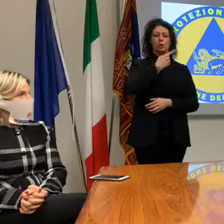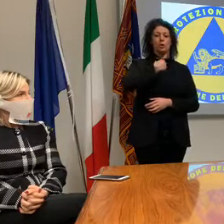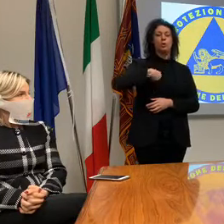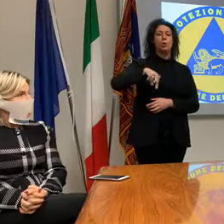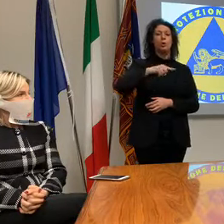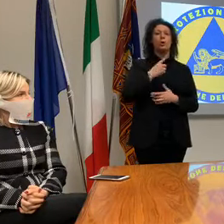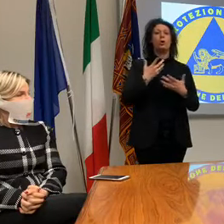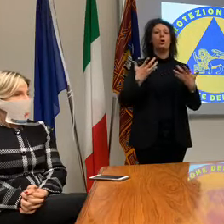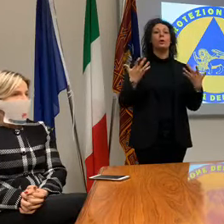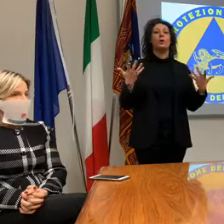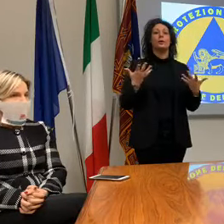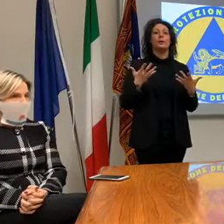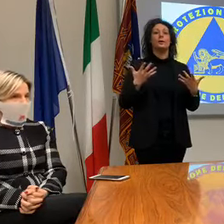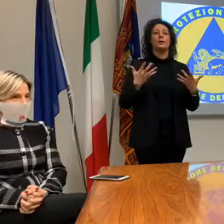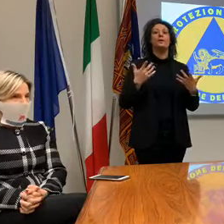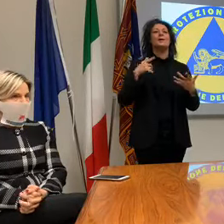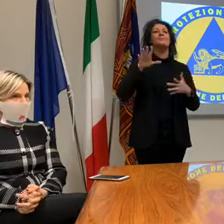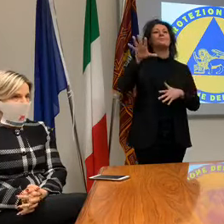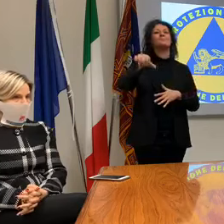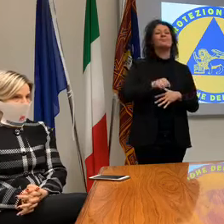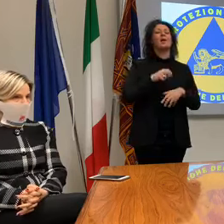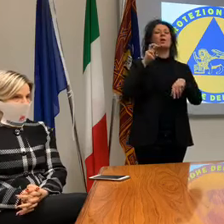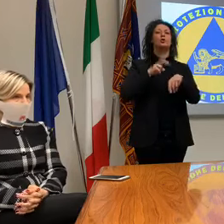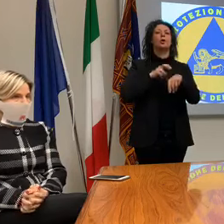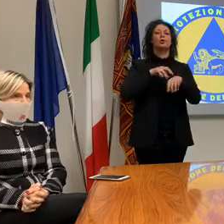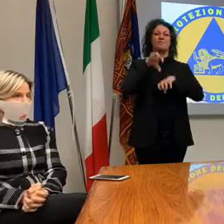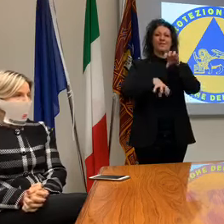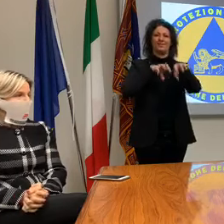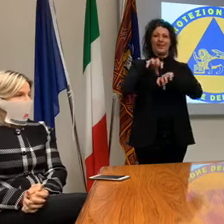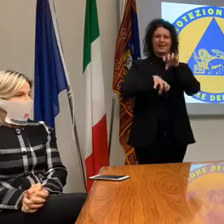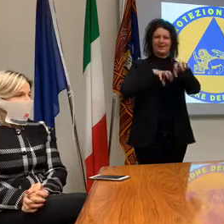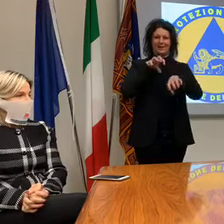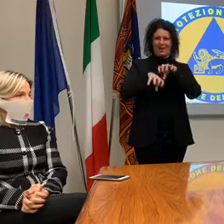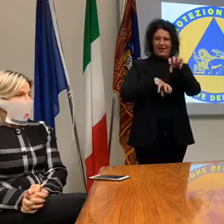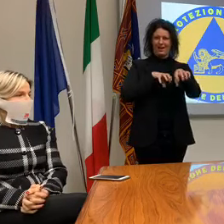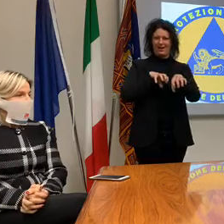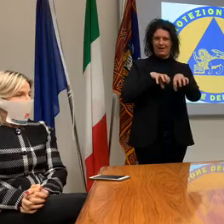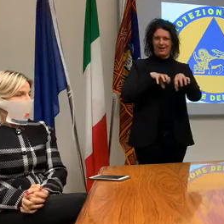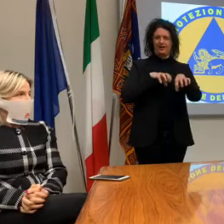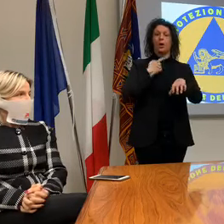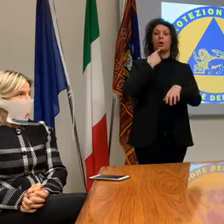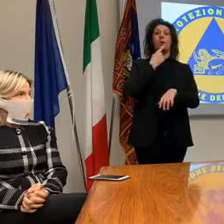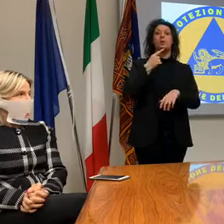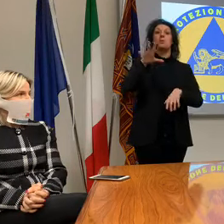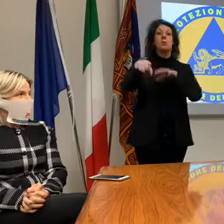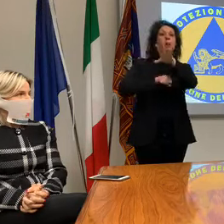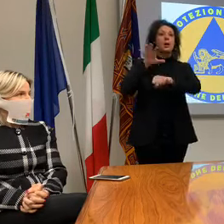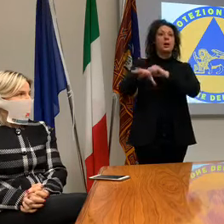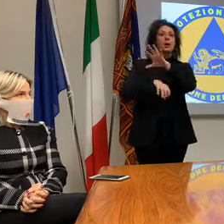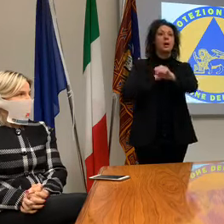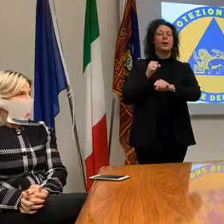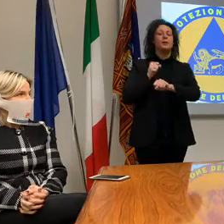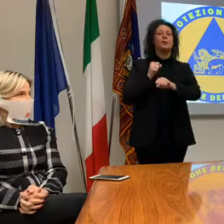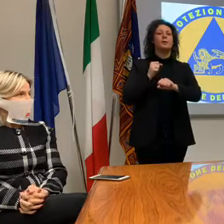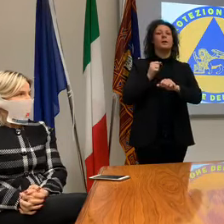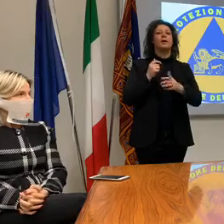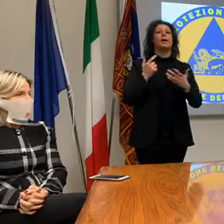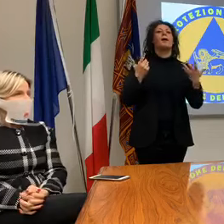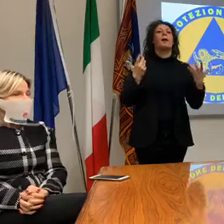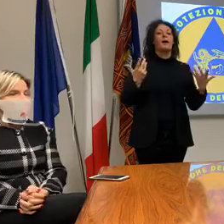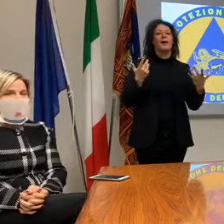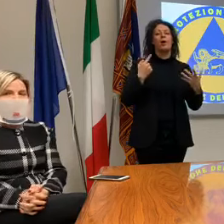respiratori dei veterinari, dei 50 respiratori. Non si tolgono i respiratori ai casi di emergenza, stiamo